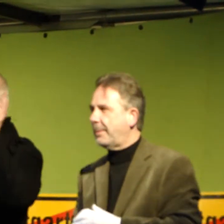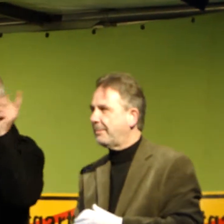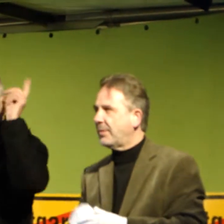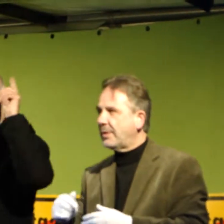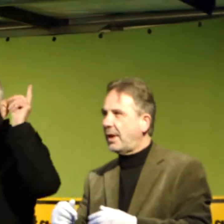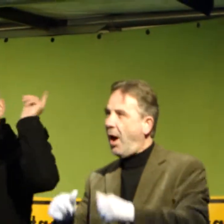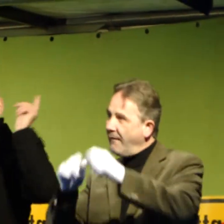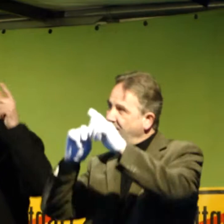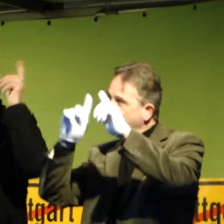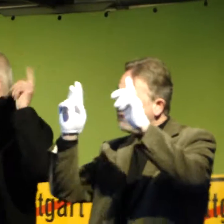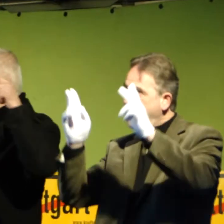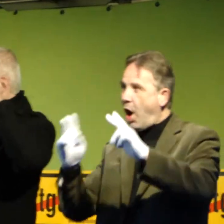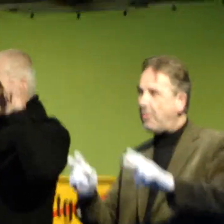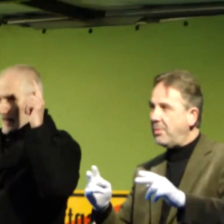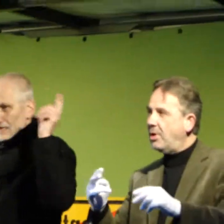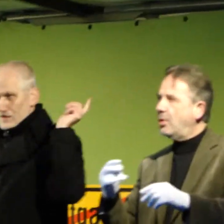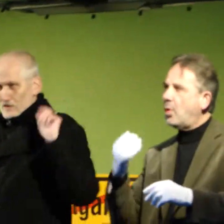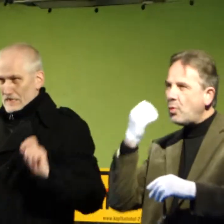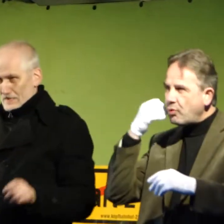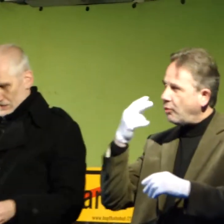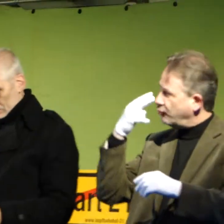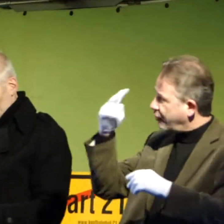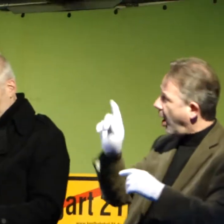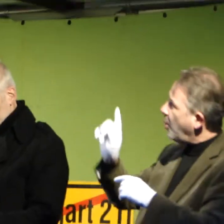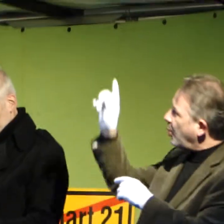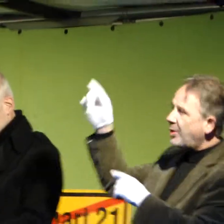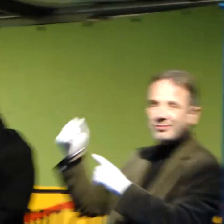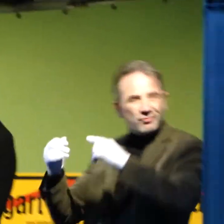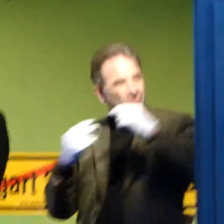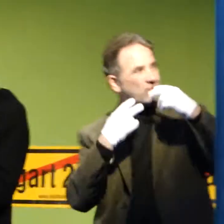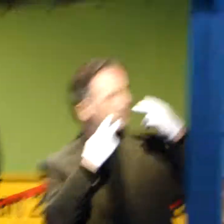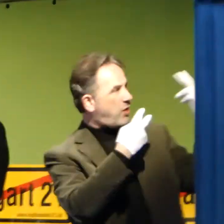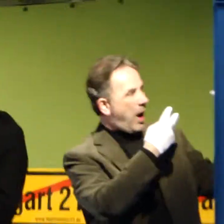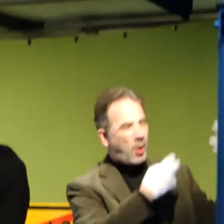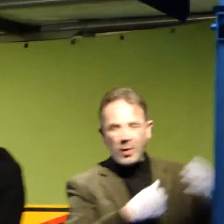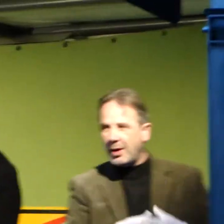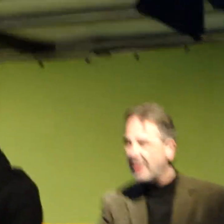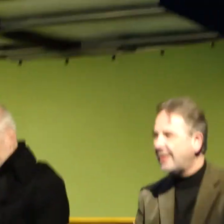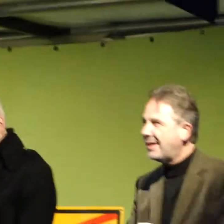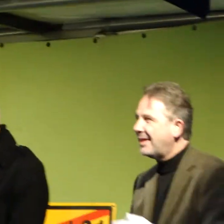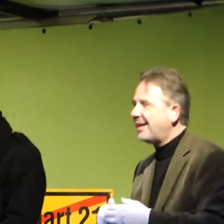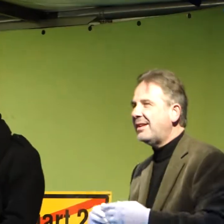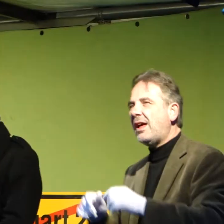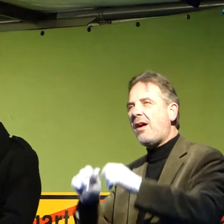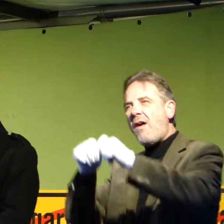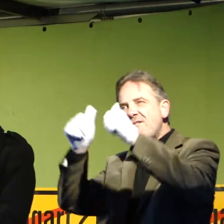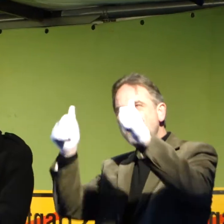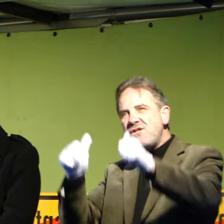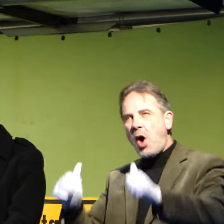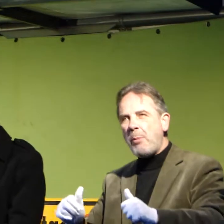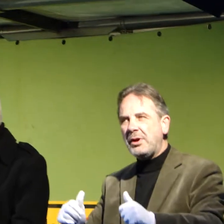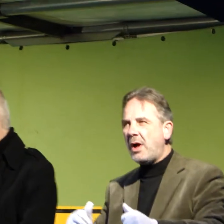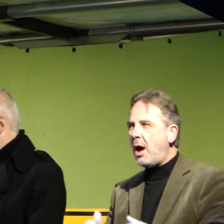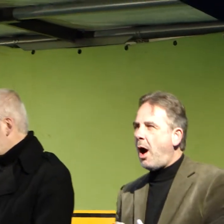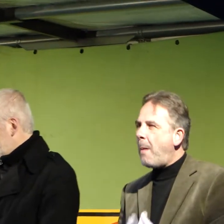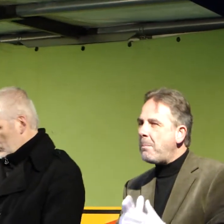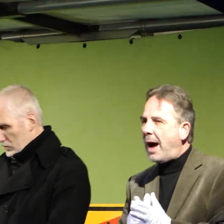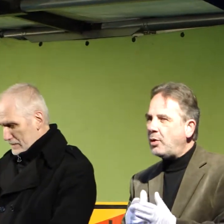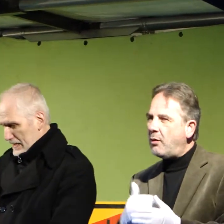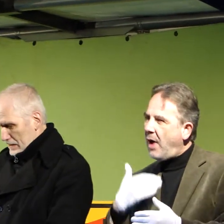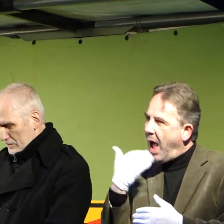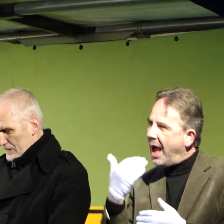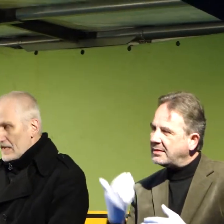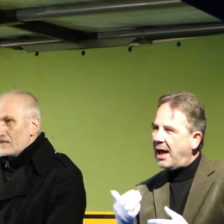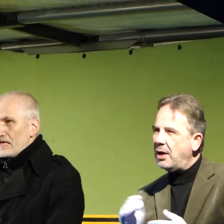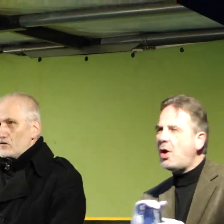mal ein bisschen nach links und rechts und rauf zu gucken, die Formen des Bahnhofes erzählen aber